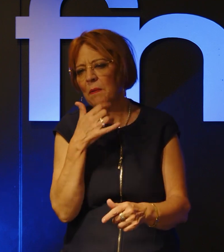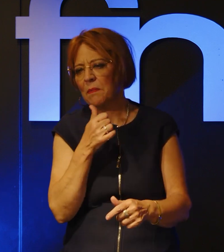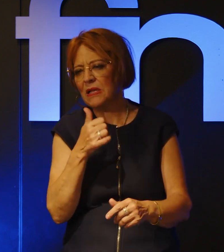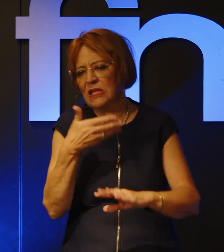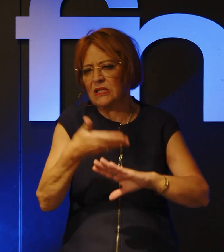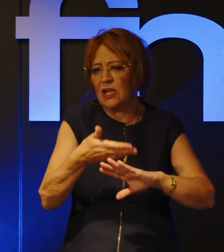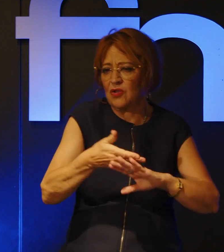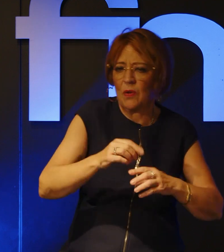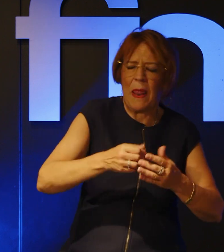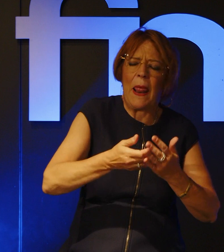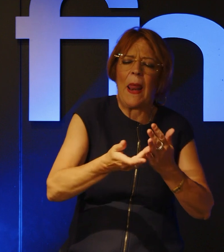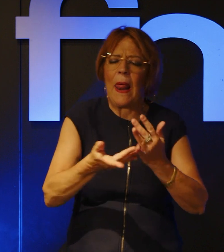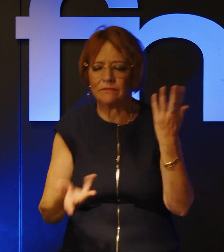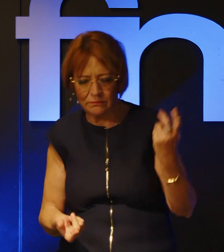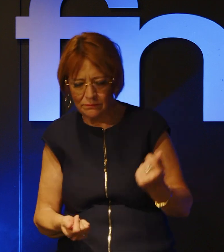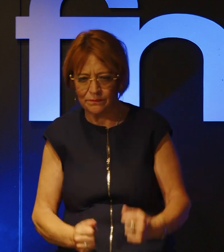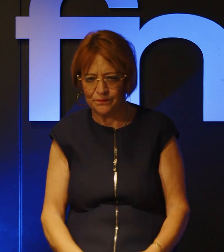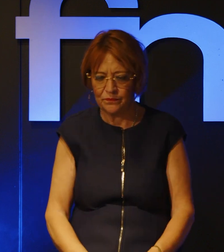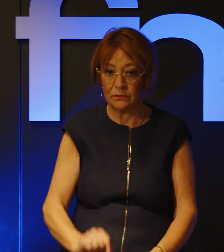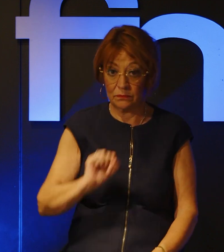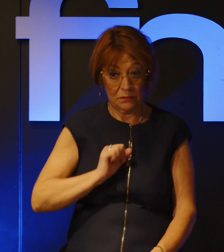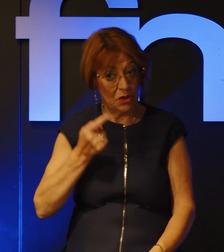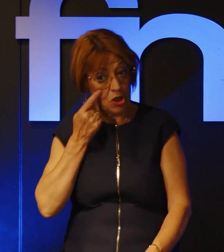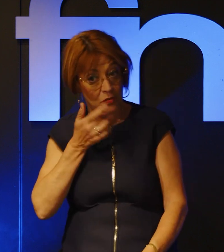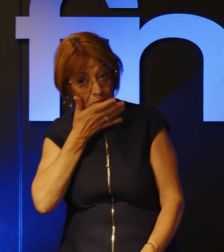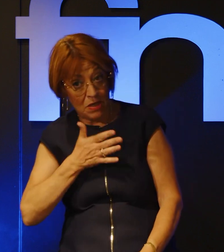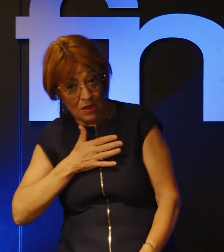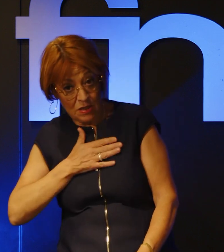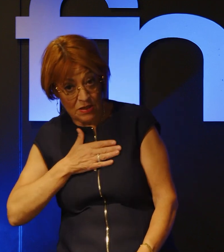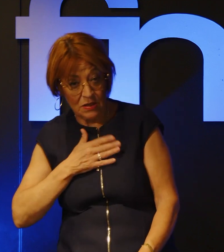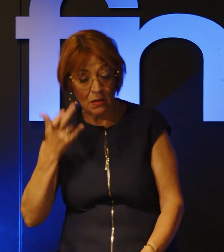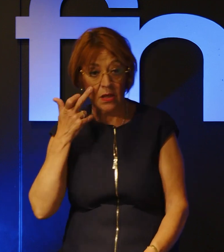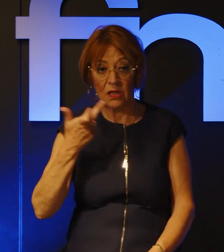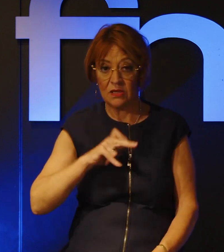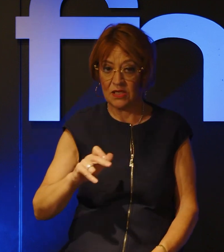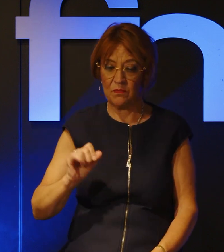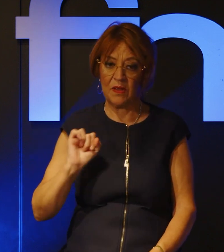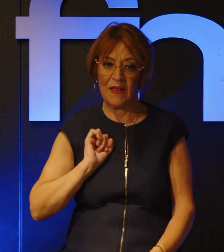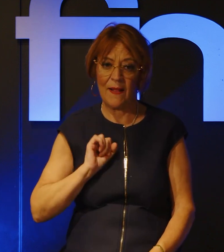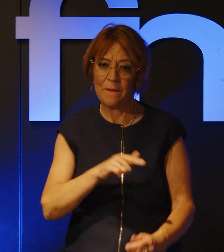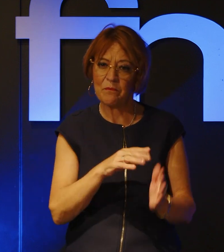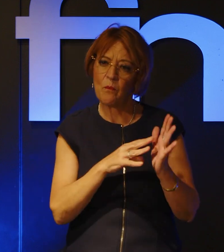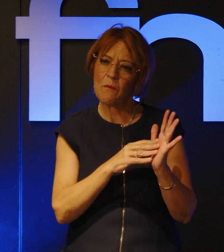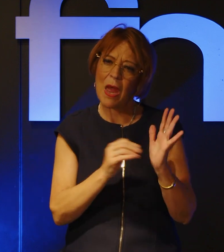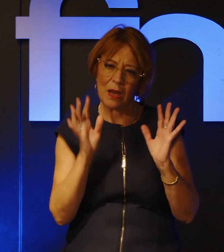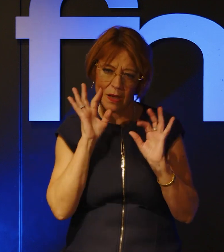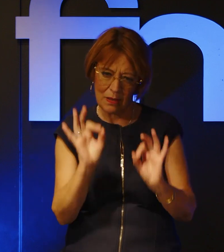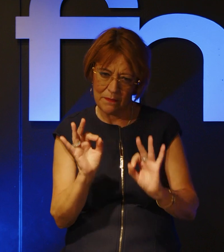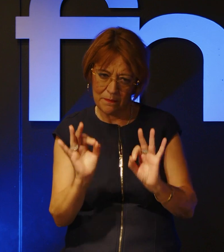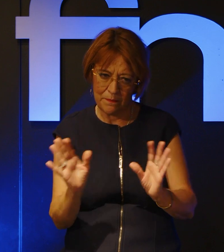sexual etc Pela Minha experiência que sempre mantive dentro deste padrão